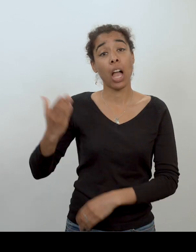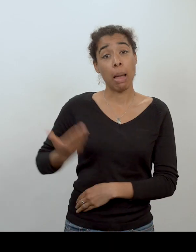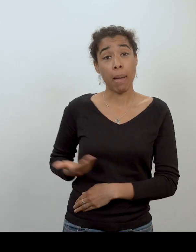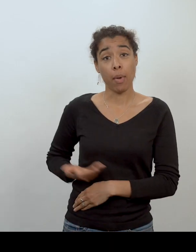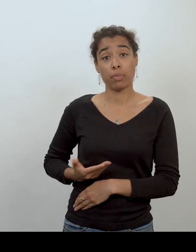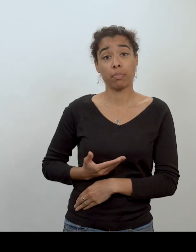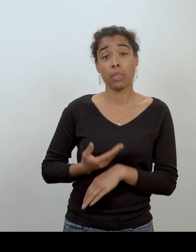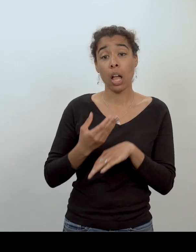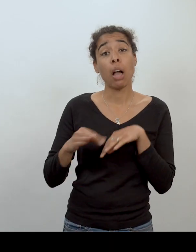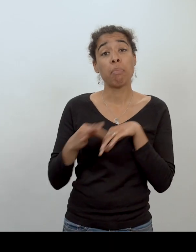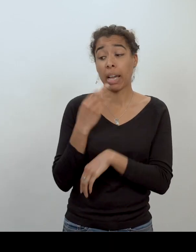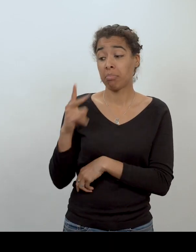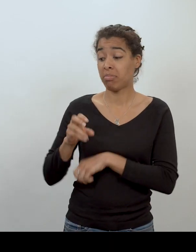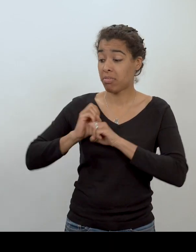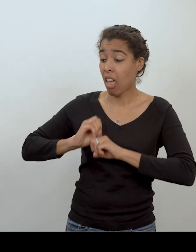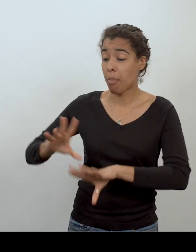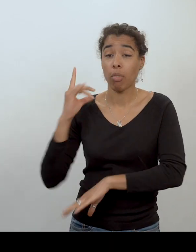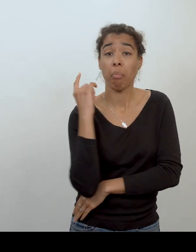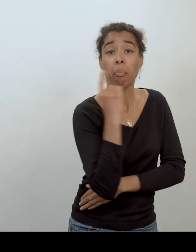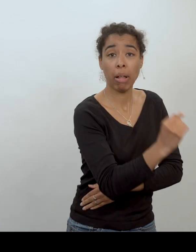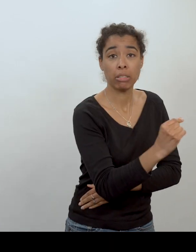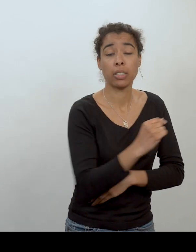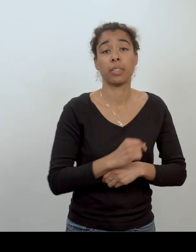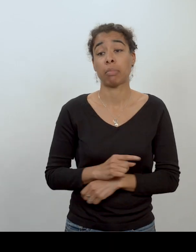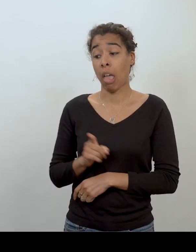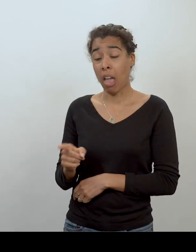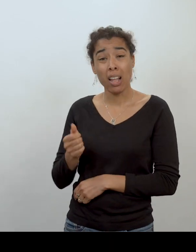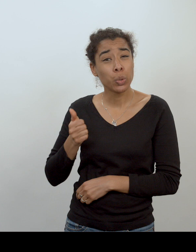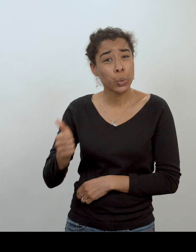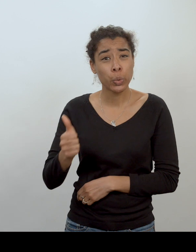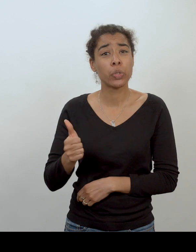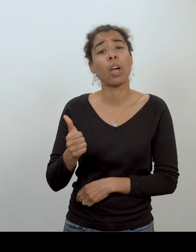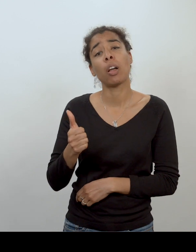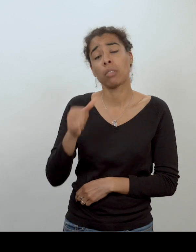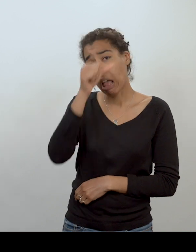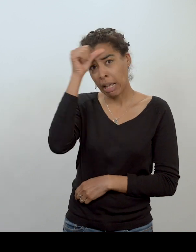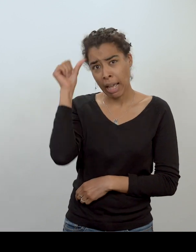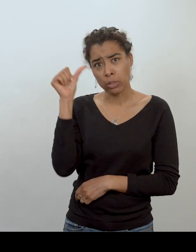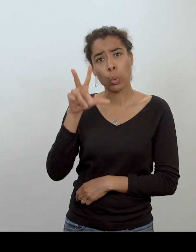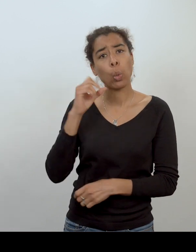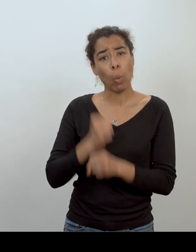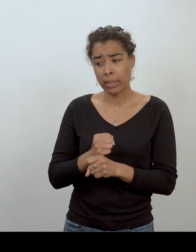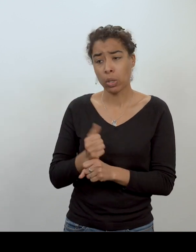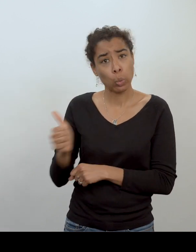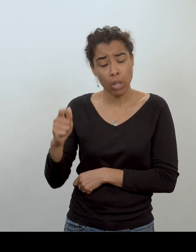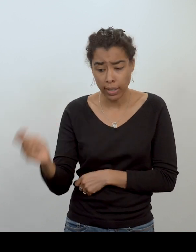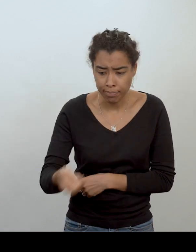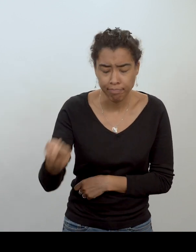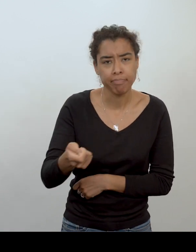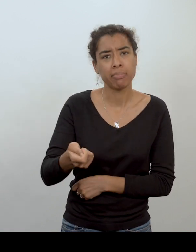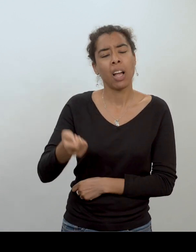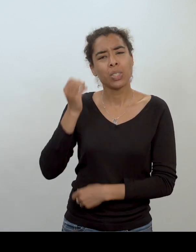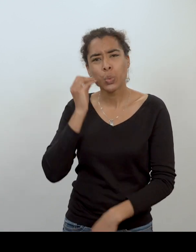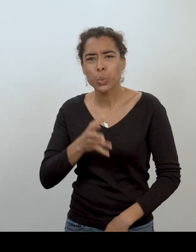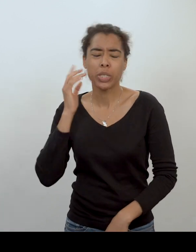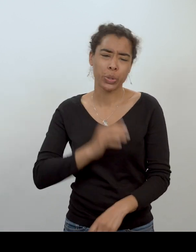Une maman qui a été abandonnée par son mari quelques années plus tôt, élevait seule son enfant de 3 ans.